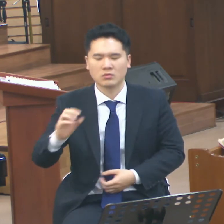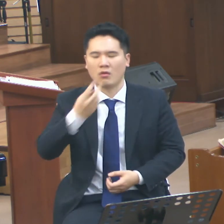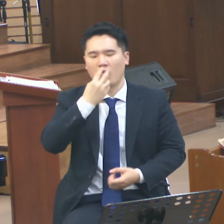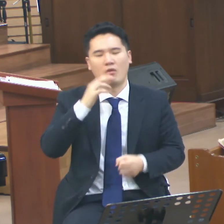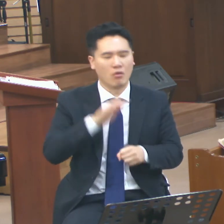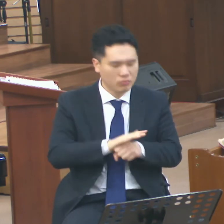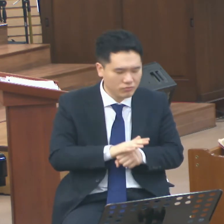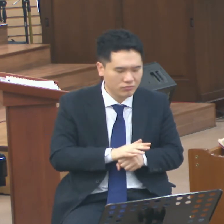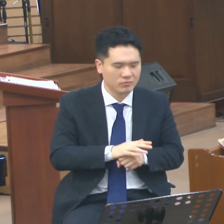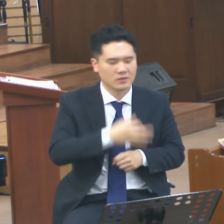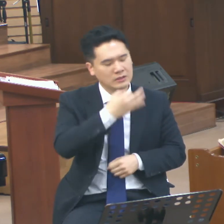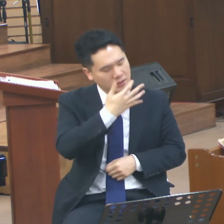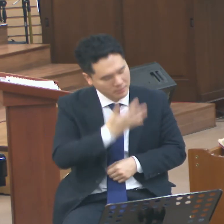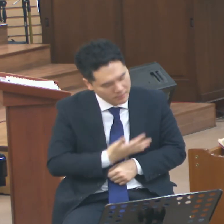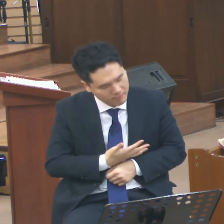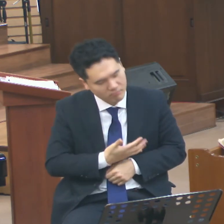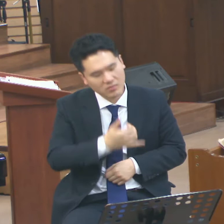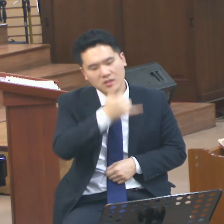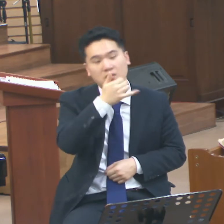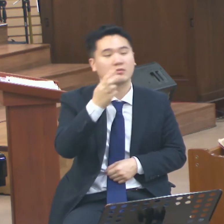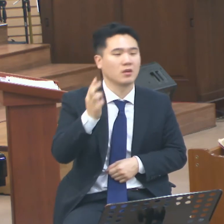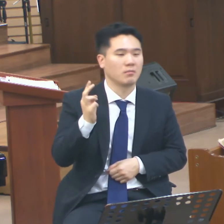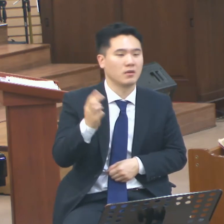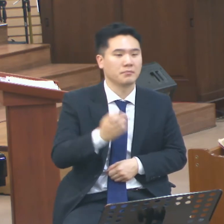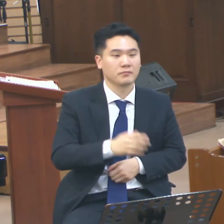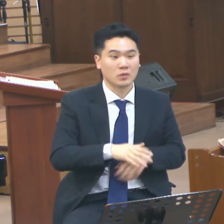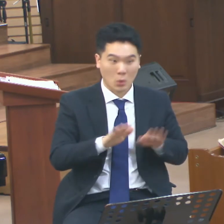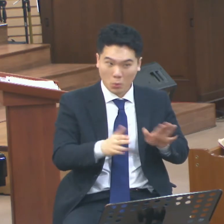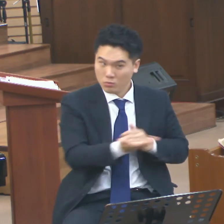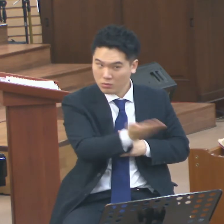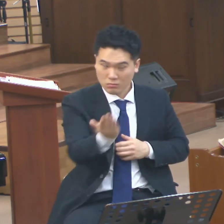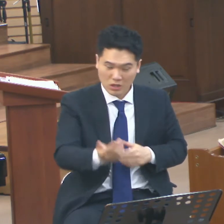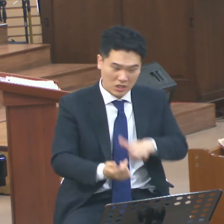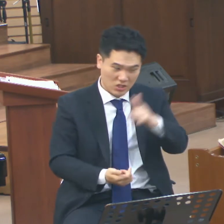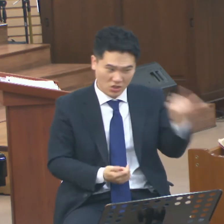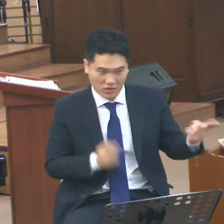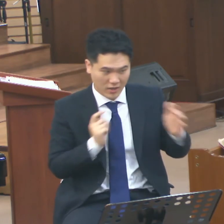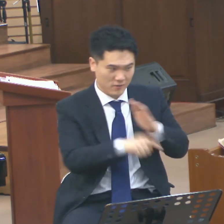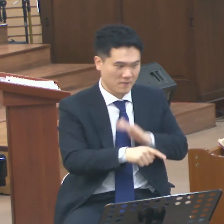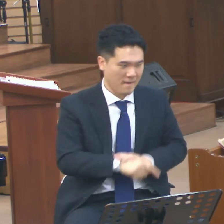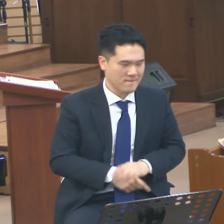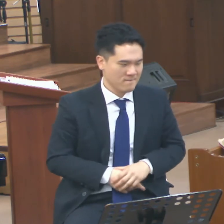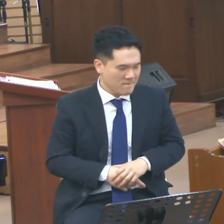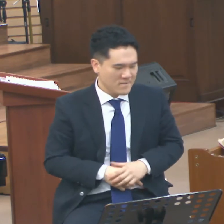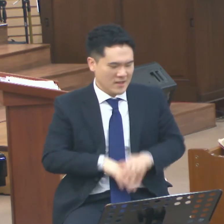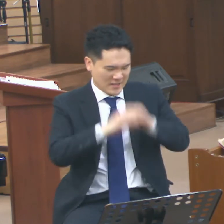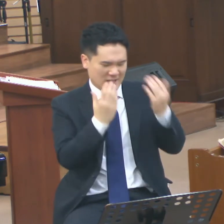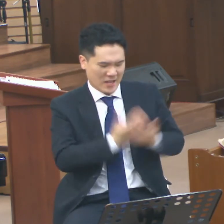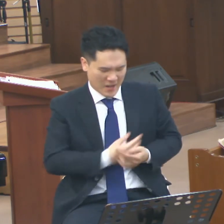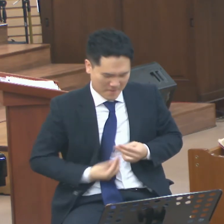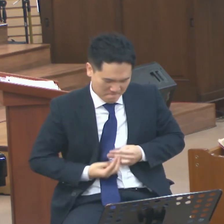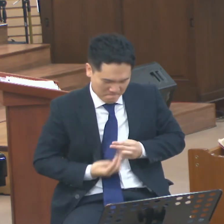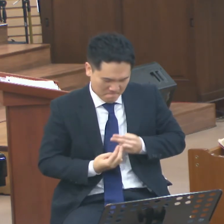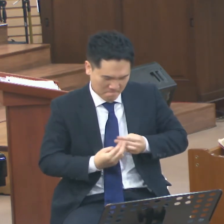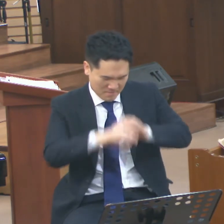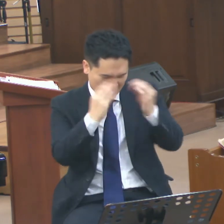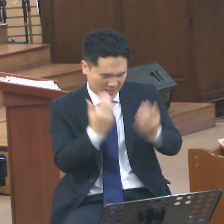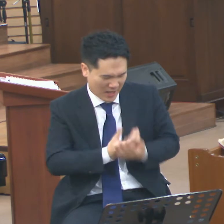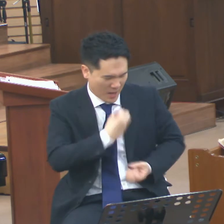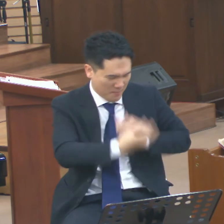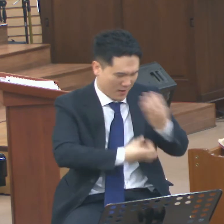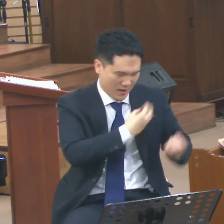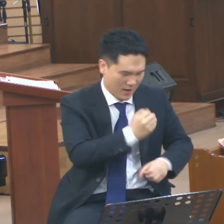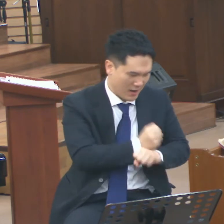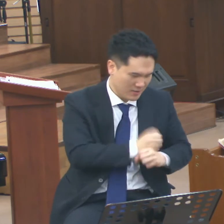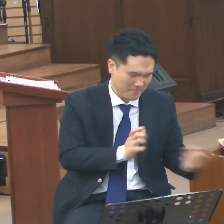있어요. 오늘 저녁에 가가지고 오늘 다 얘기해보자. 얘기하다가 더 원수가 돼요.